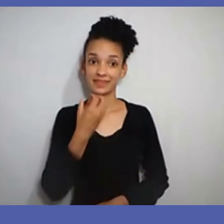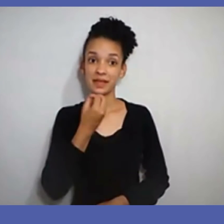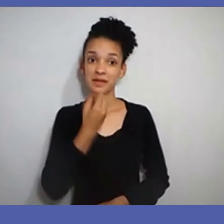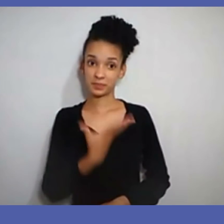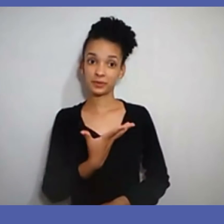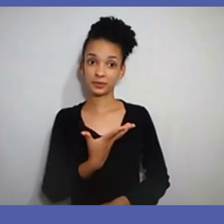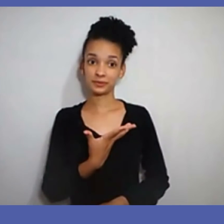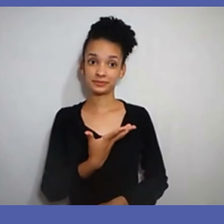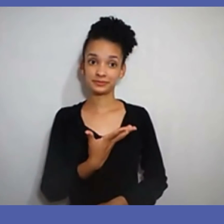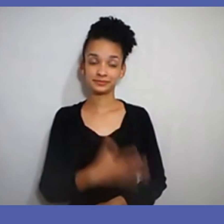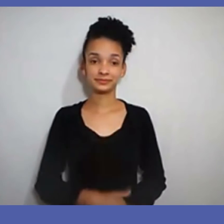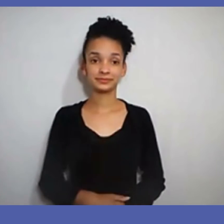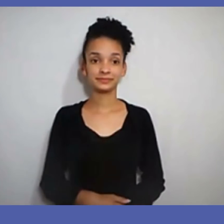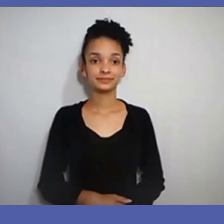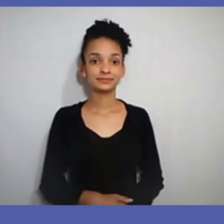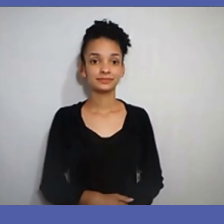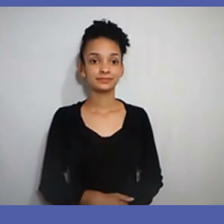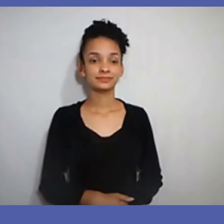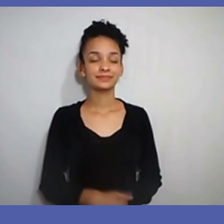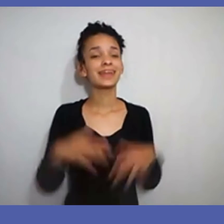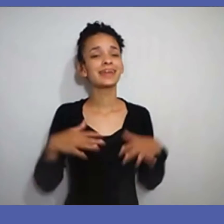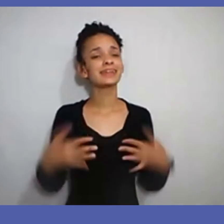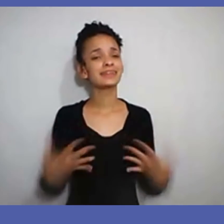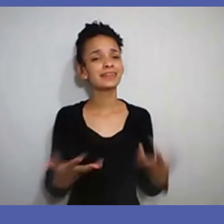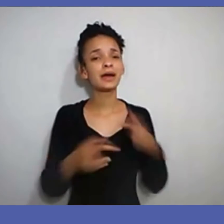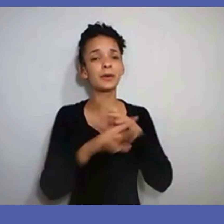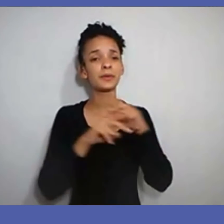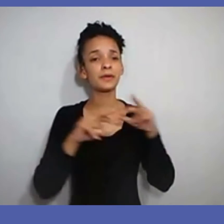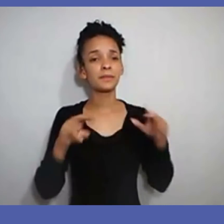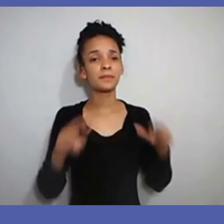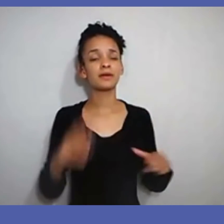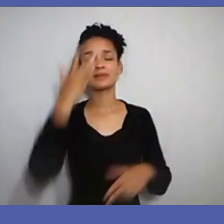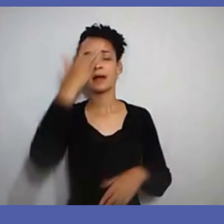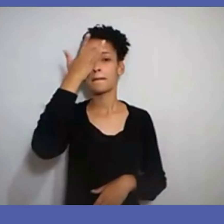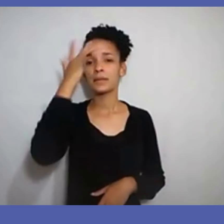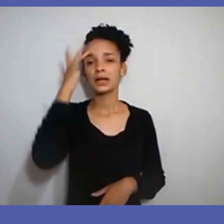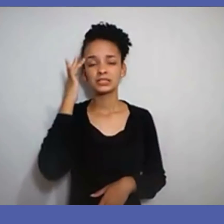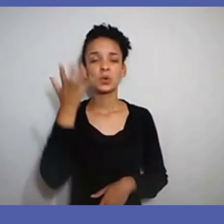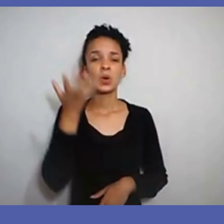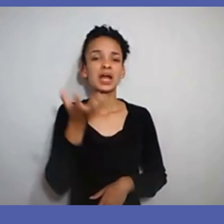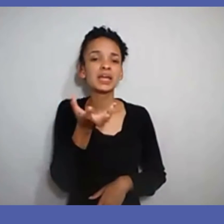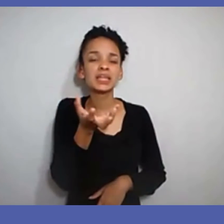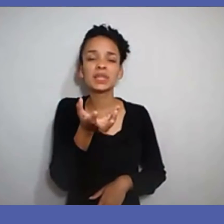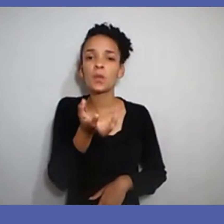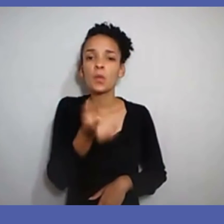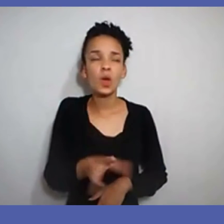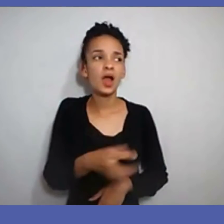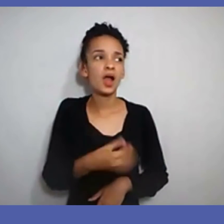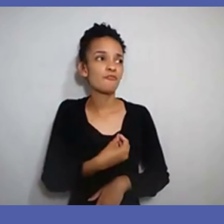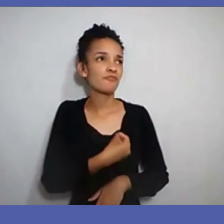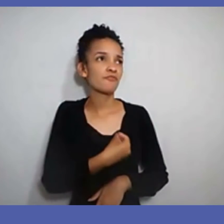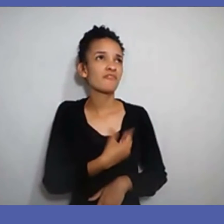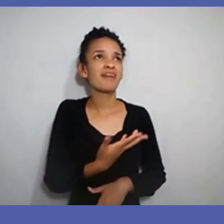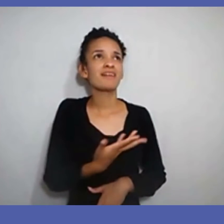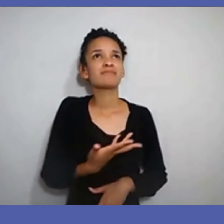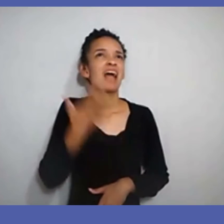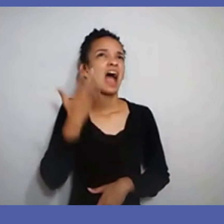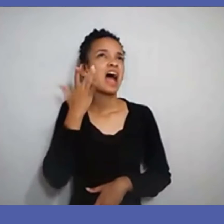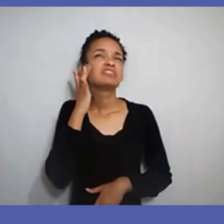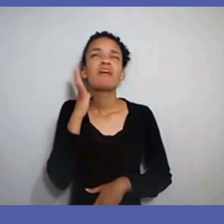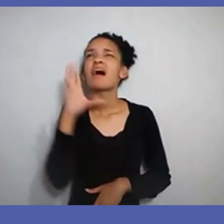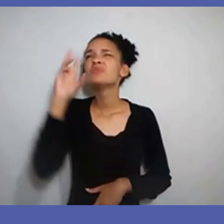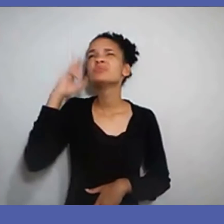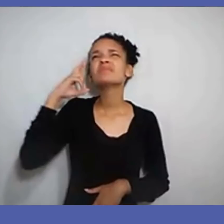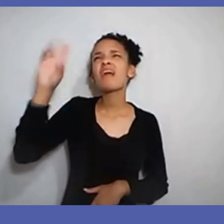Voltei. Então, irmãos, essa pessoa que não quiser viver, achar que o Senhor ainda demora, ele será